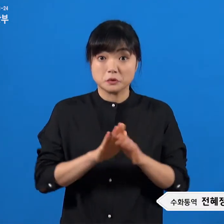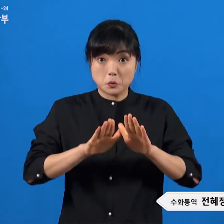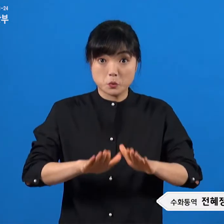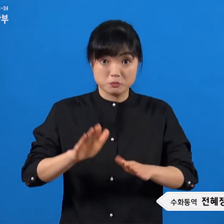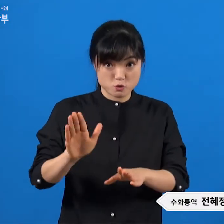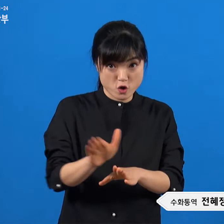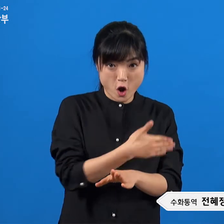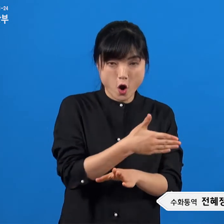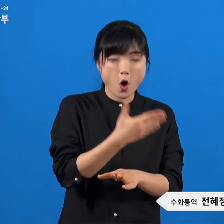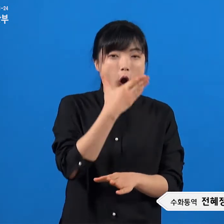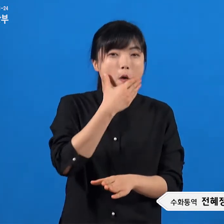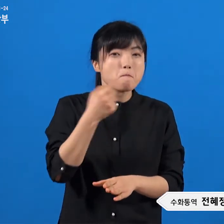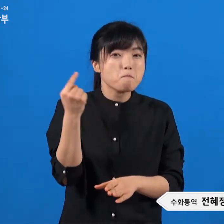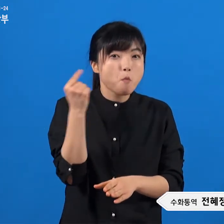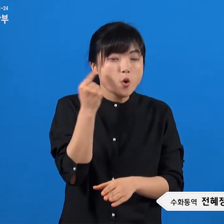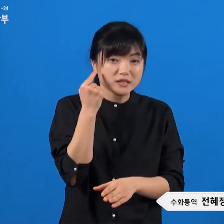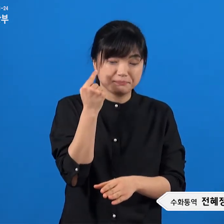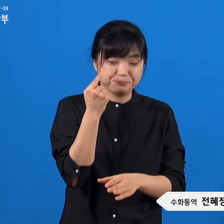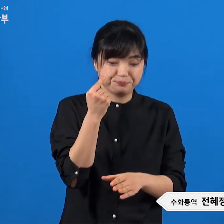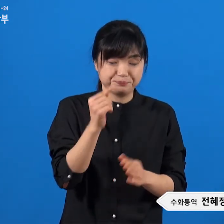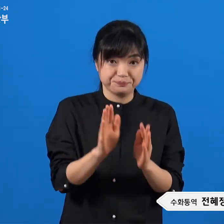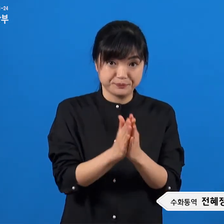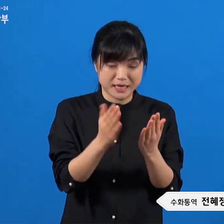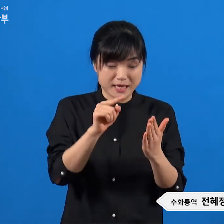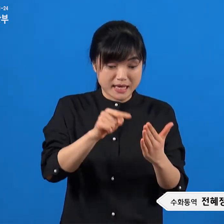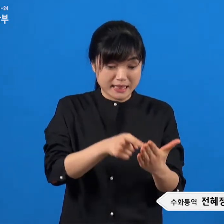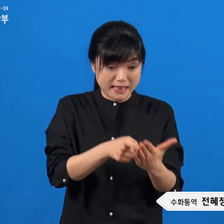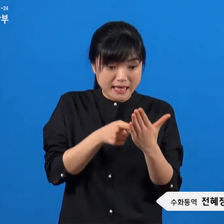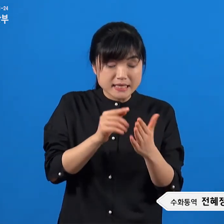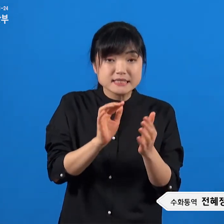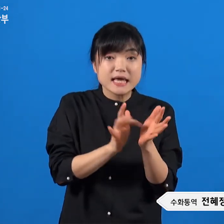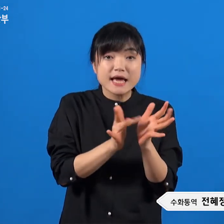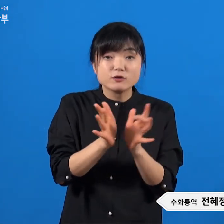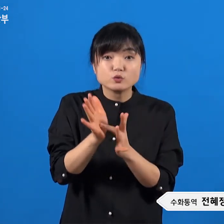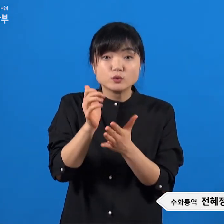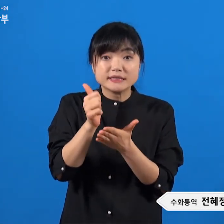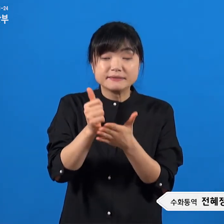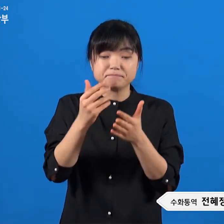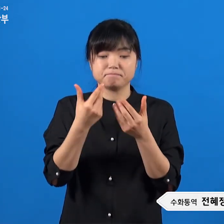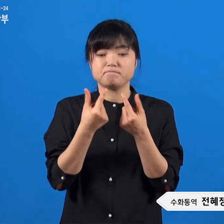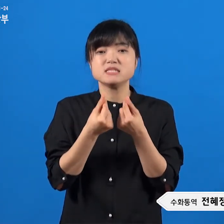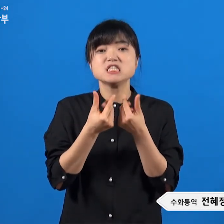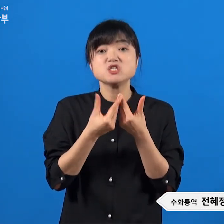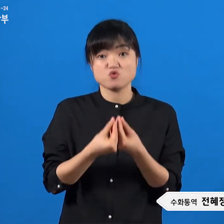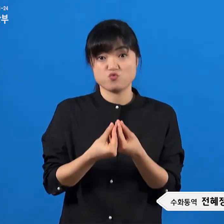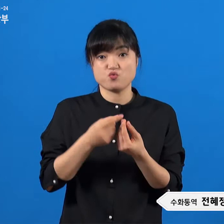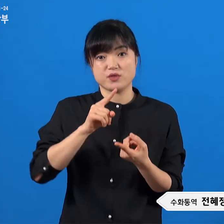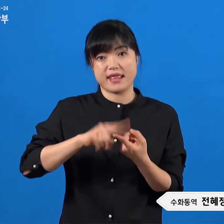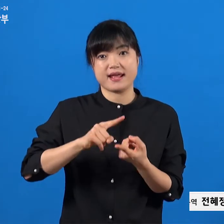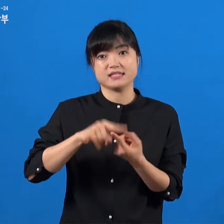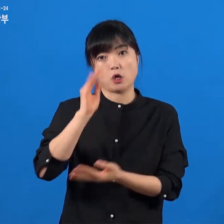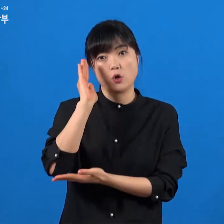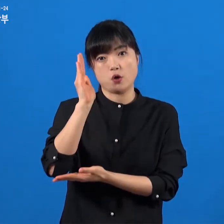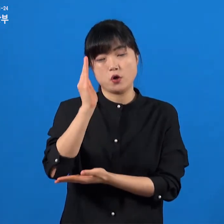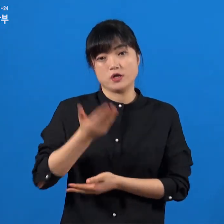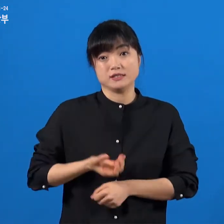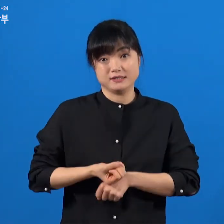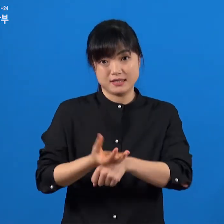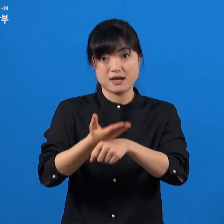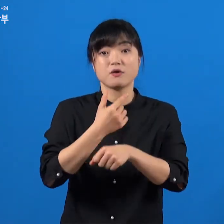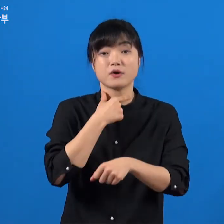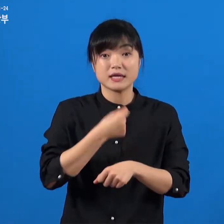오늘부터 복음서에 나타나는 예수님의 비유를 강의하려고 합니다. 예수님은